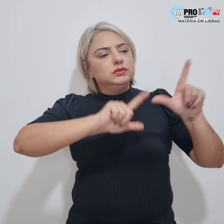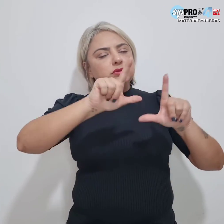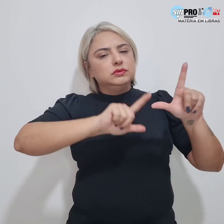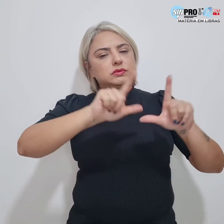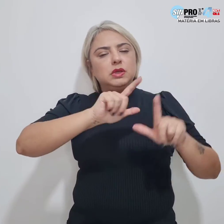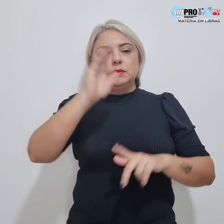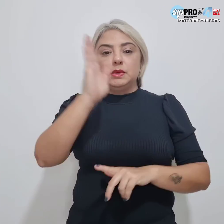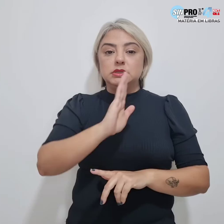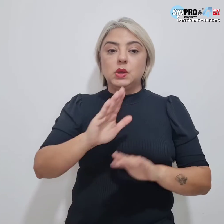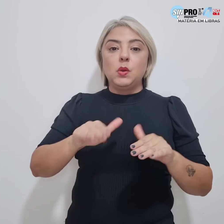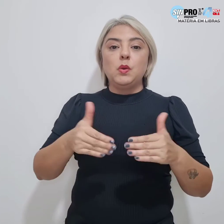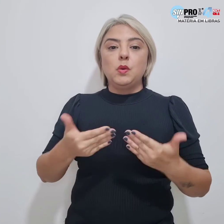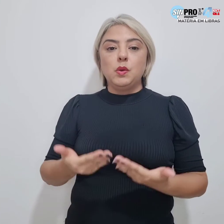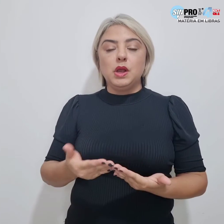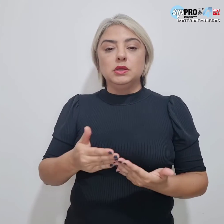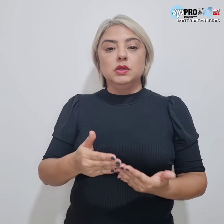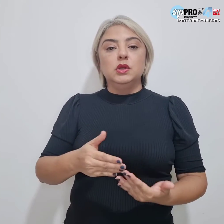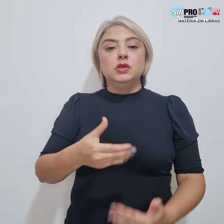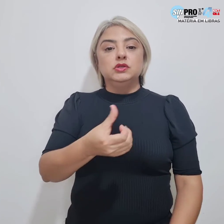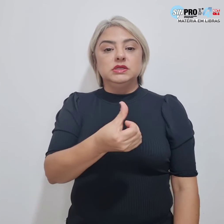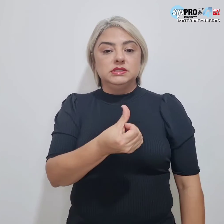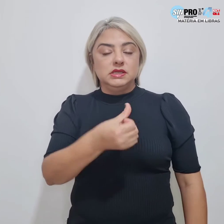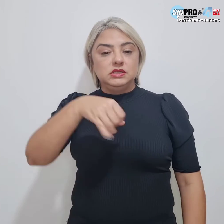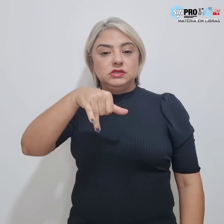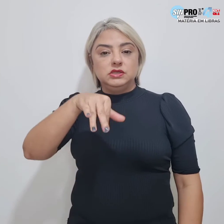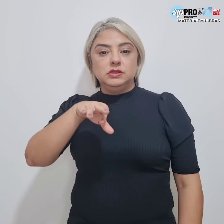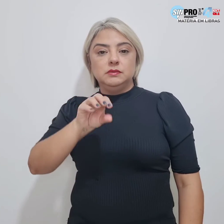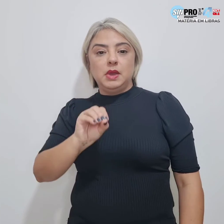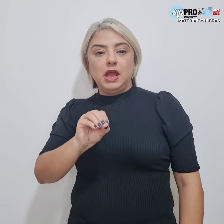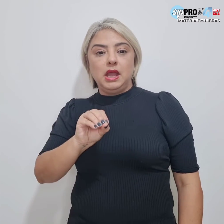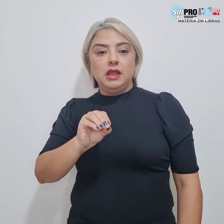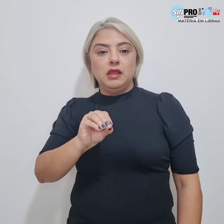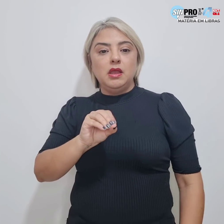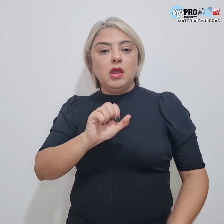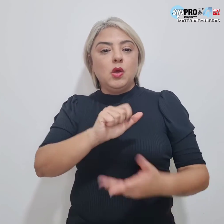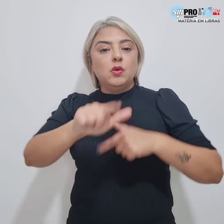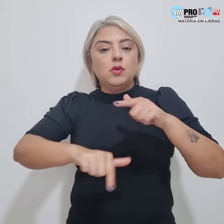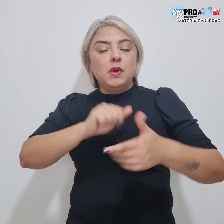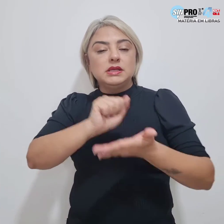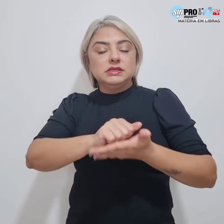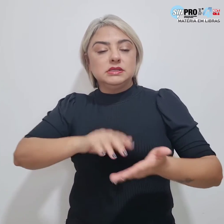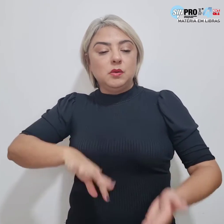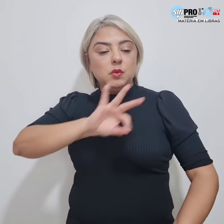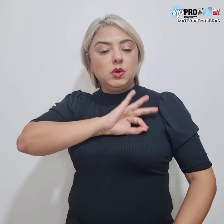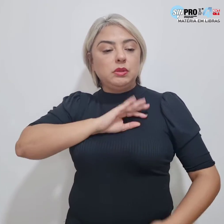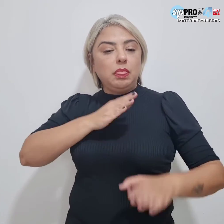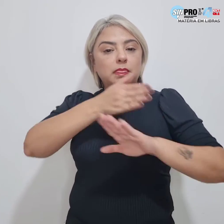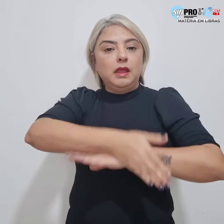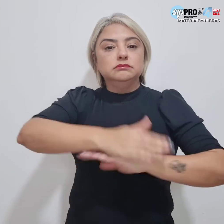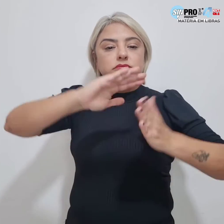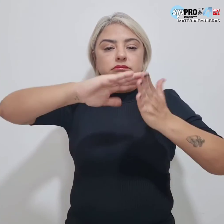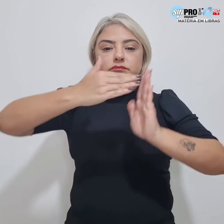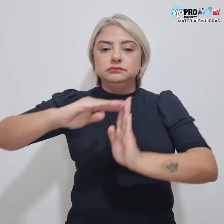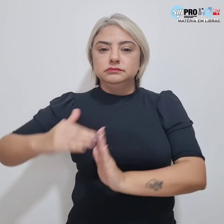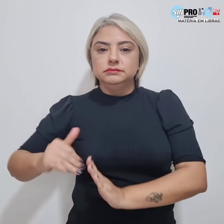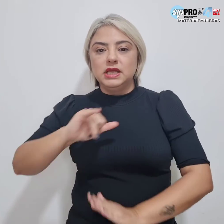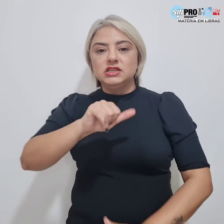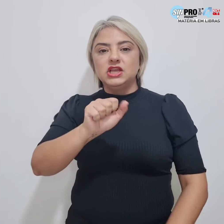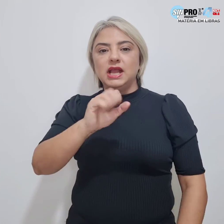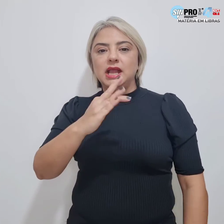brasileiros quando, no dia 6 de maio, uma ação policial brutal adentrou a favela do Jacarezinho, no Rio